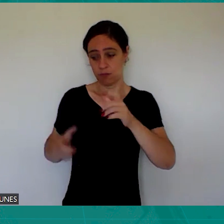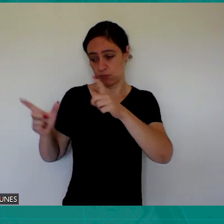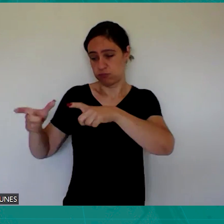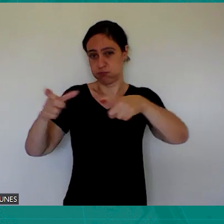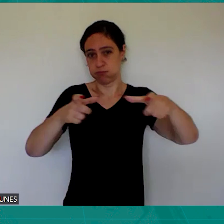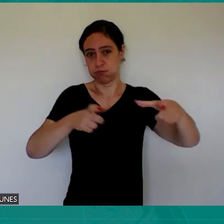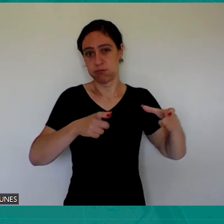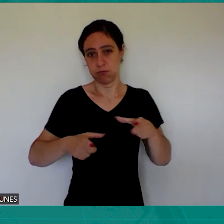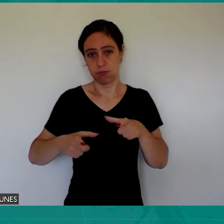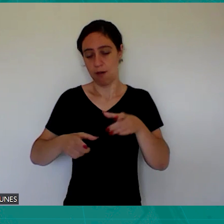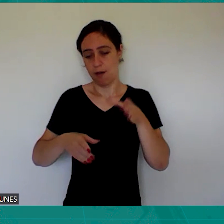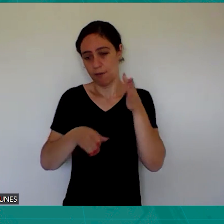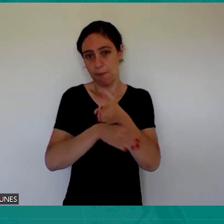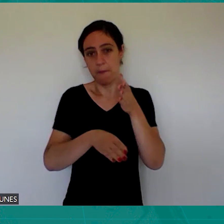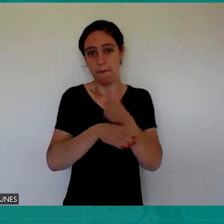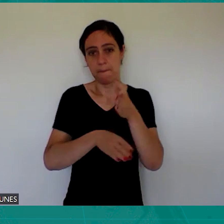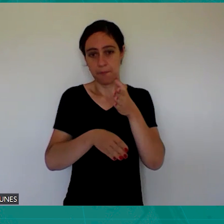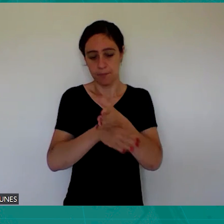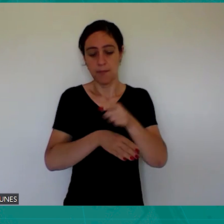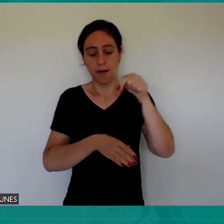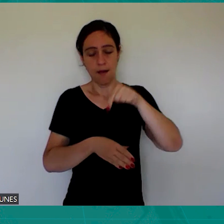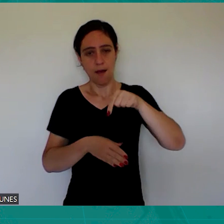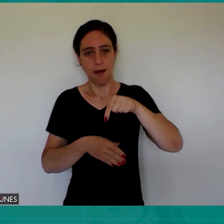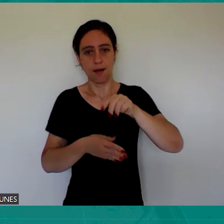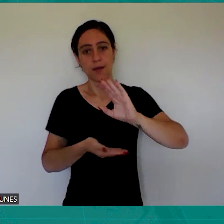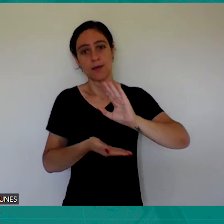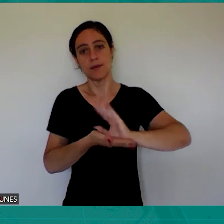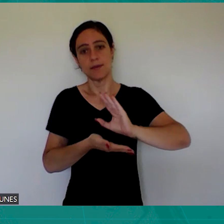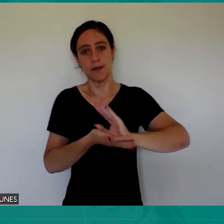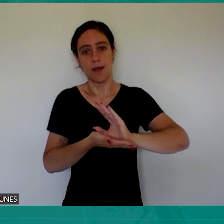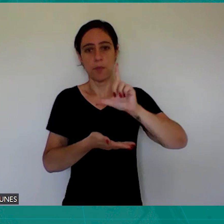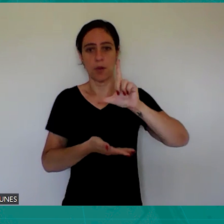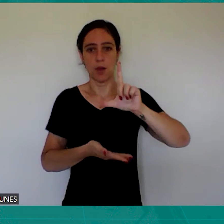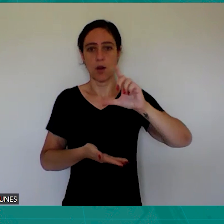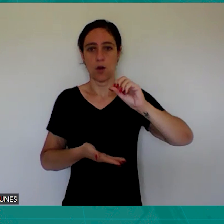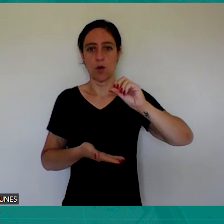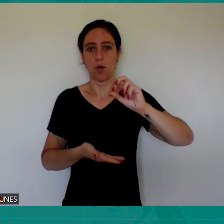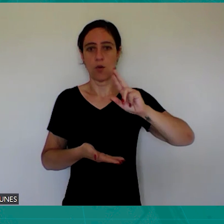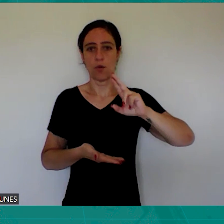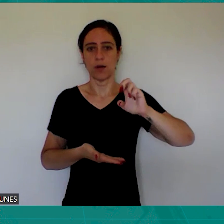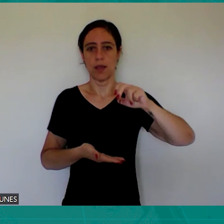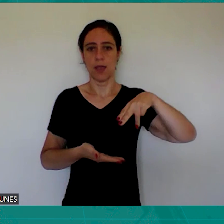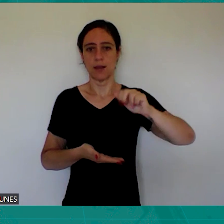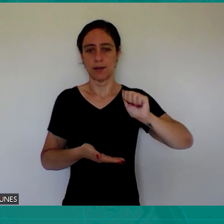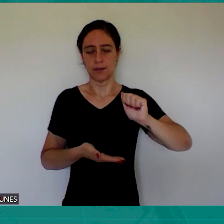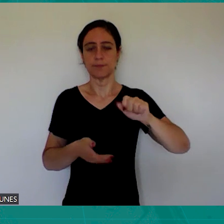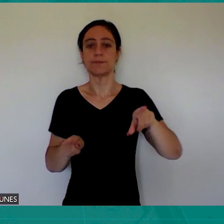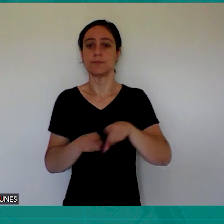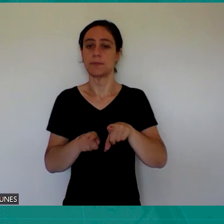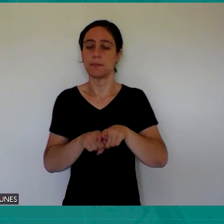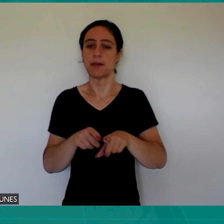participar e serem aperfeiçoados no CEAP de Lorena e também no PAC.